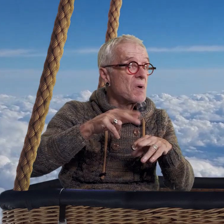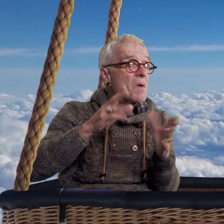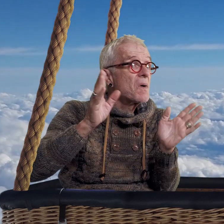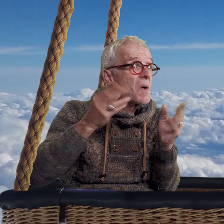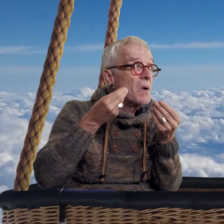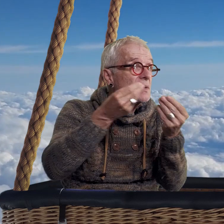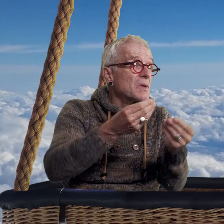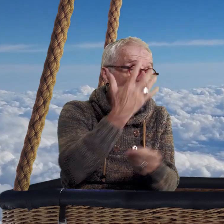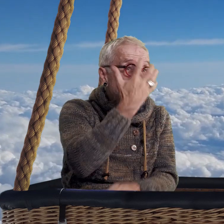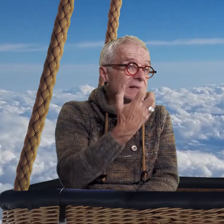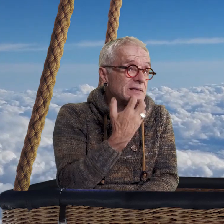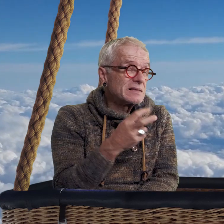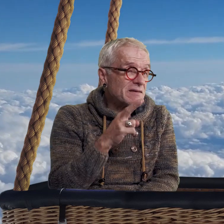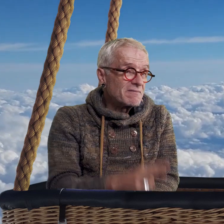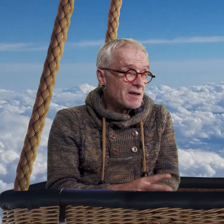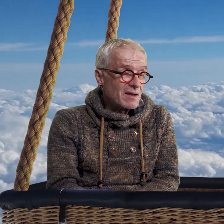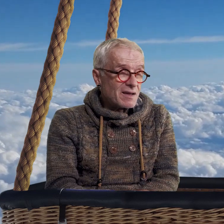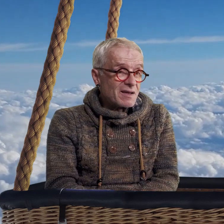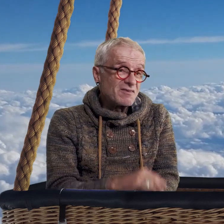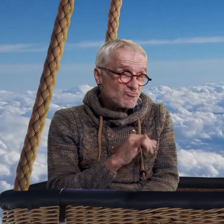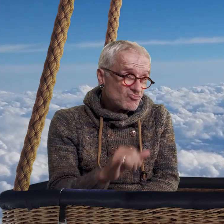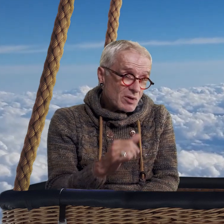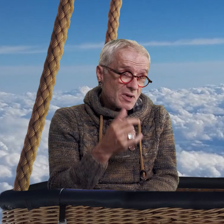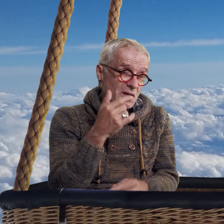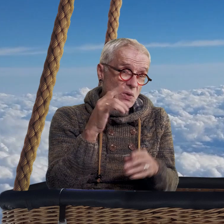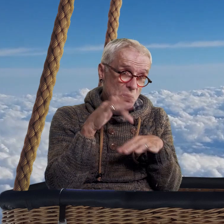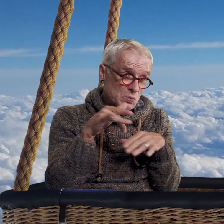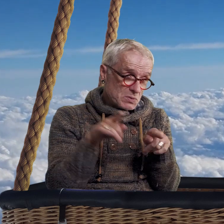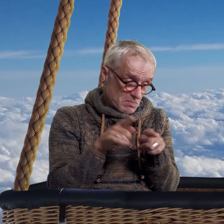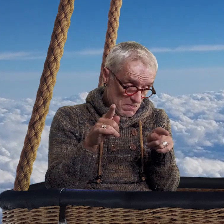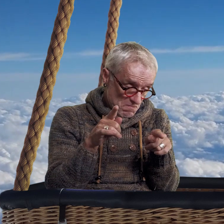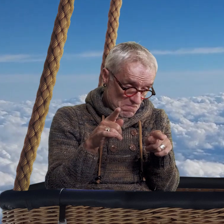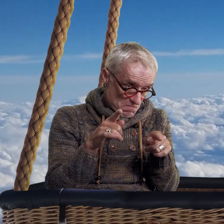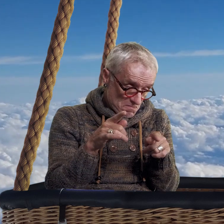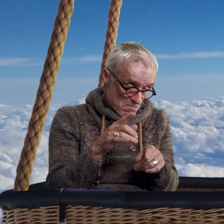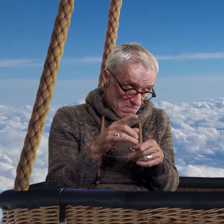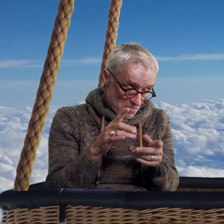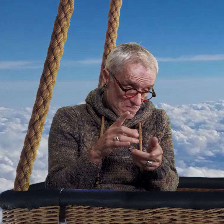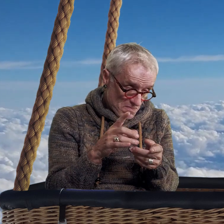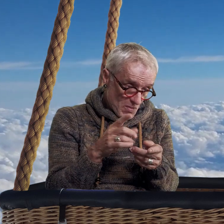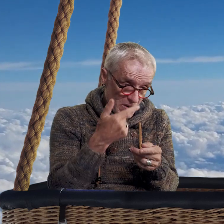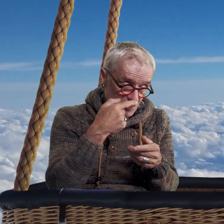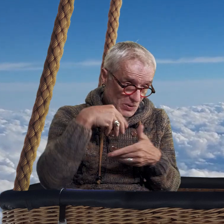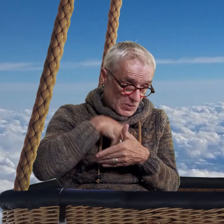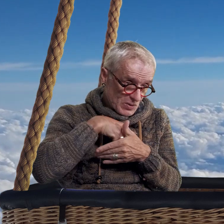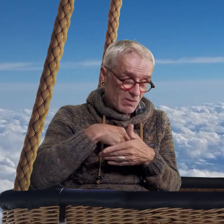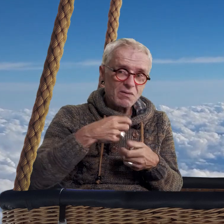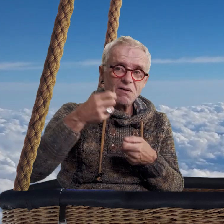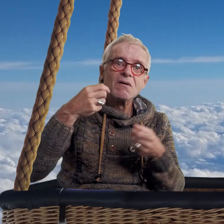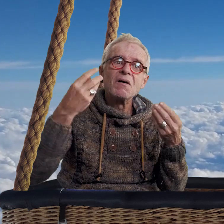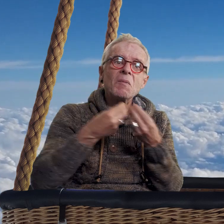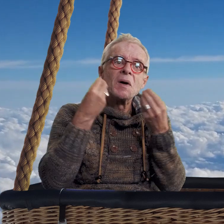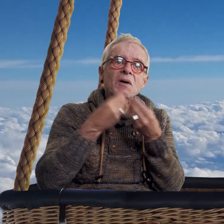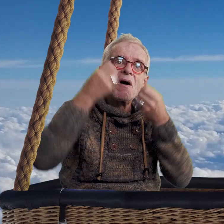l'inconnu avec tristesse. Vous n'avez jamais rien d'éprouver de semblable ? Jamais. Bah, les malheurs arrivent bien sans